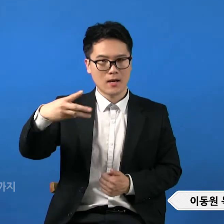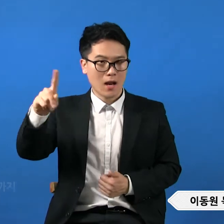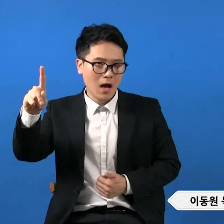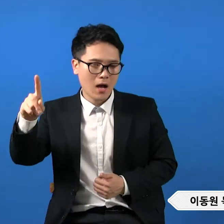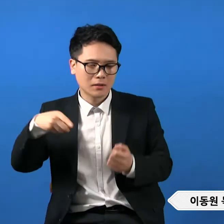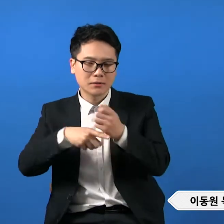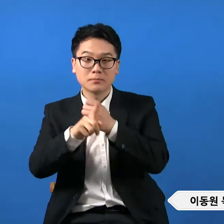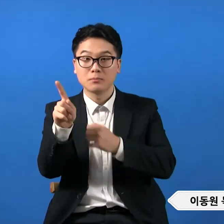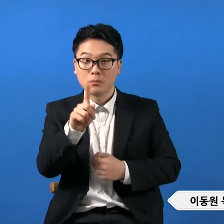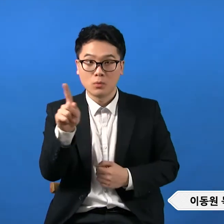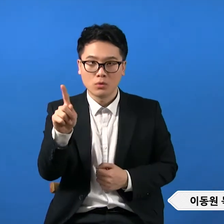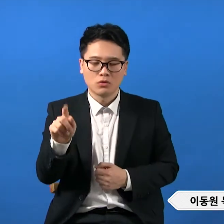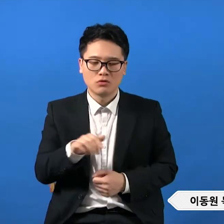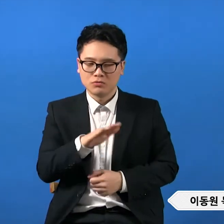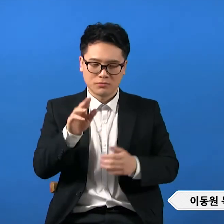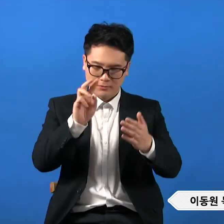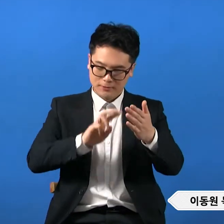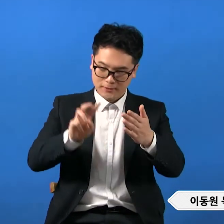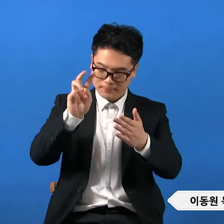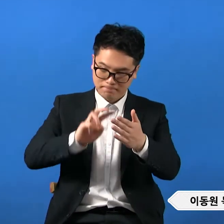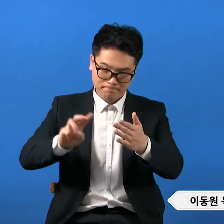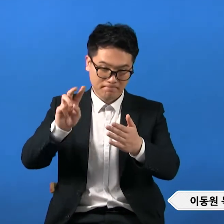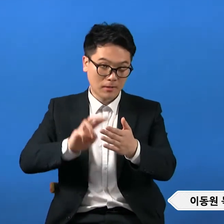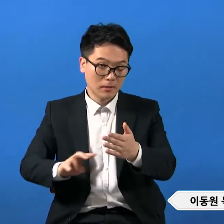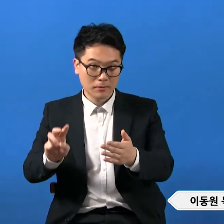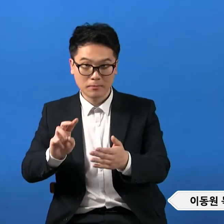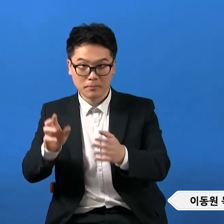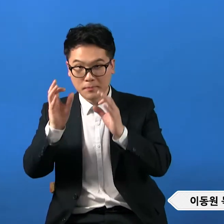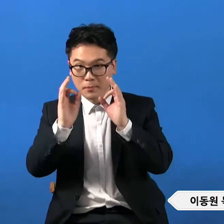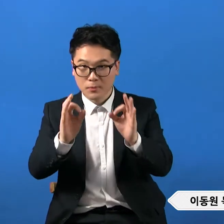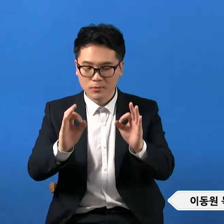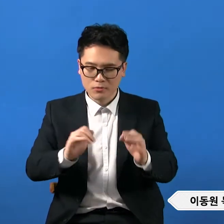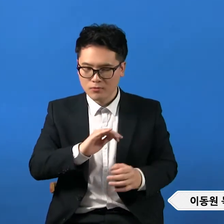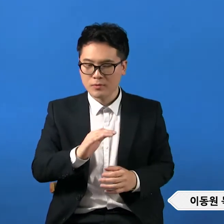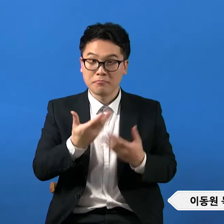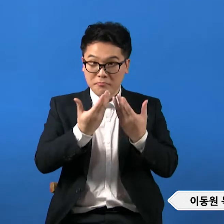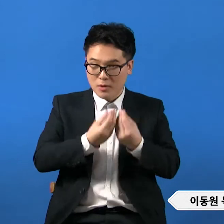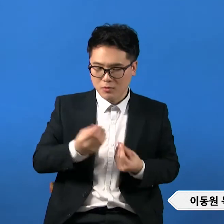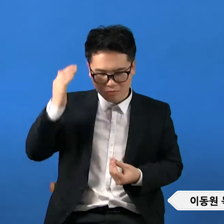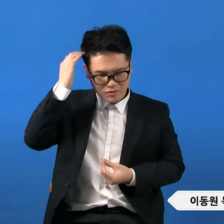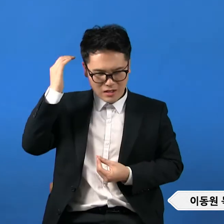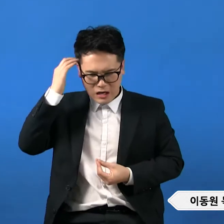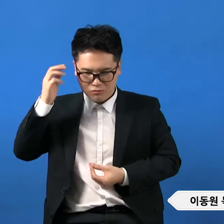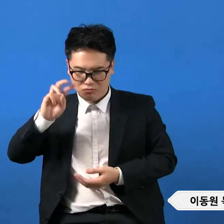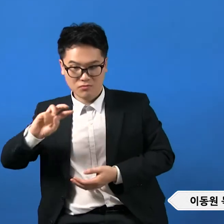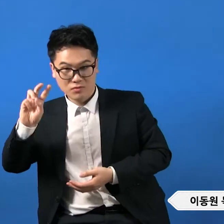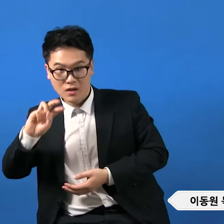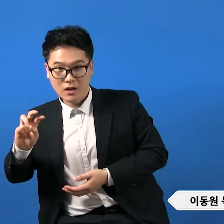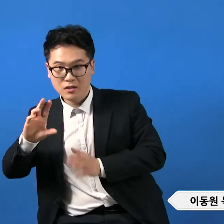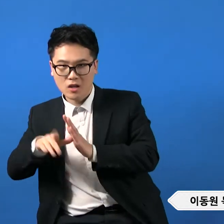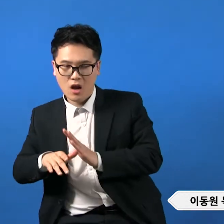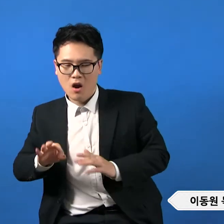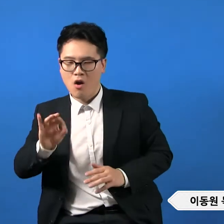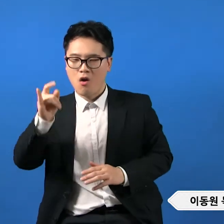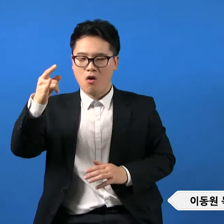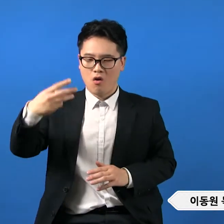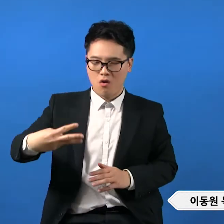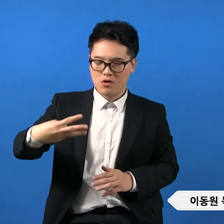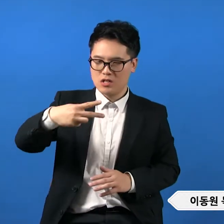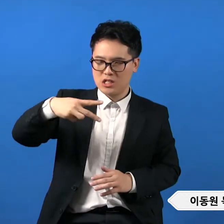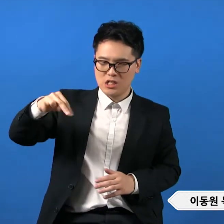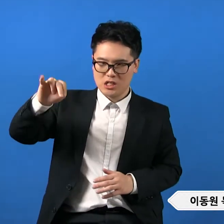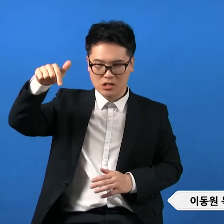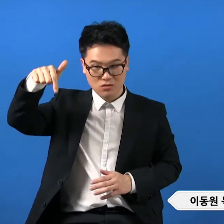우리가 음악에서 우리 국악 같은 데도 얼씨구 하고서 이렇게 장단, 추임새를 넣지